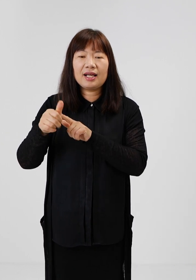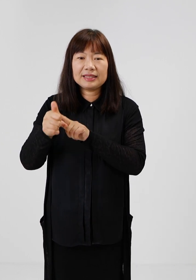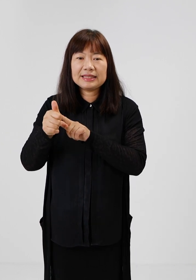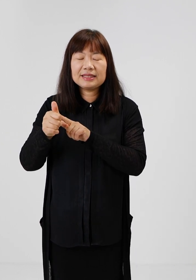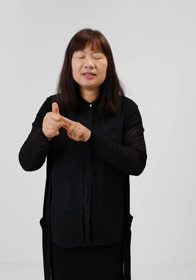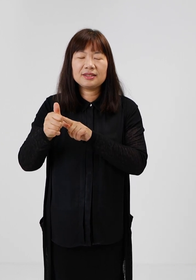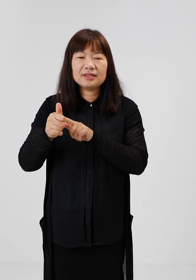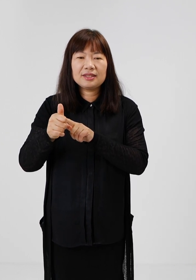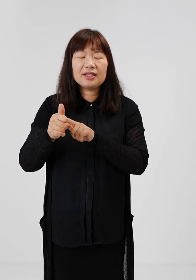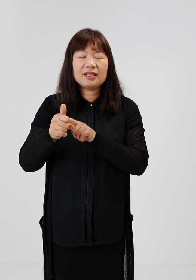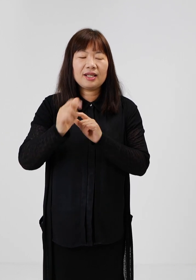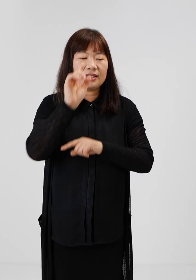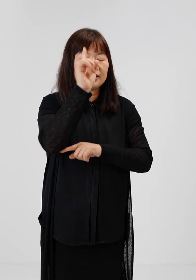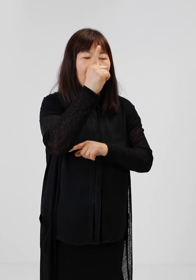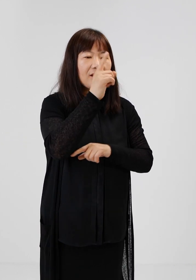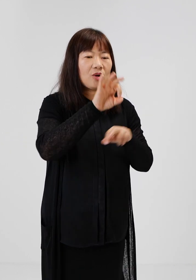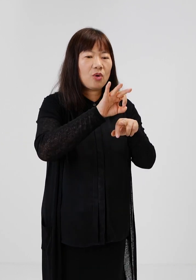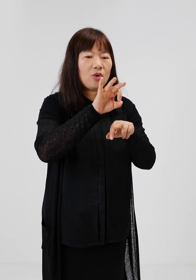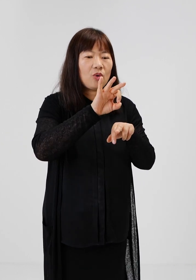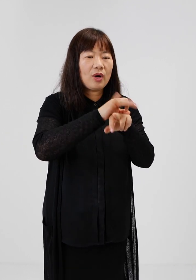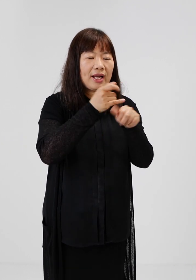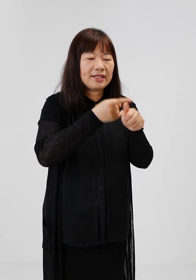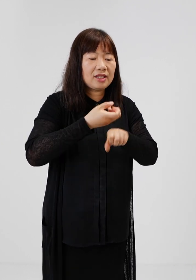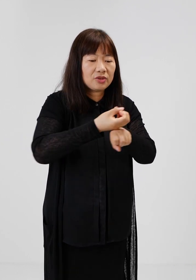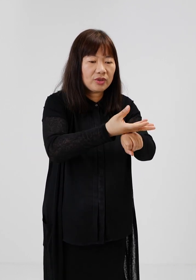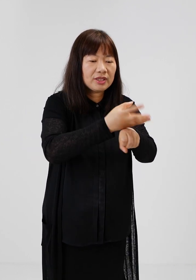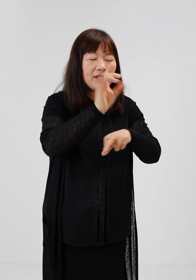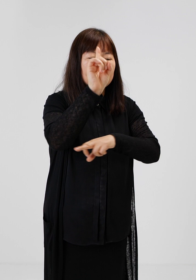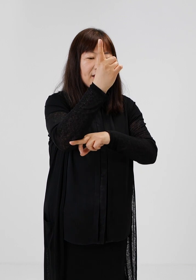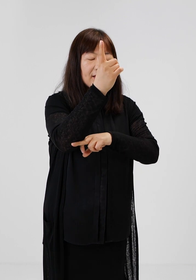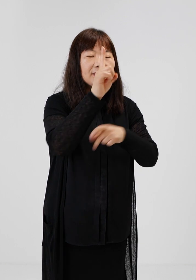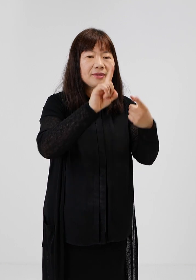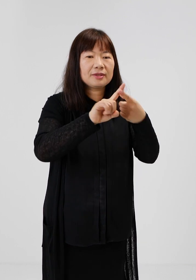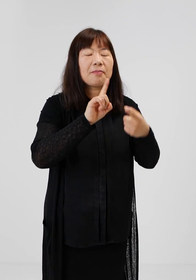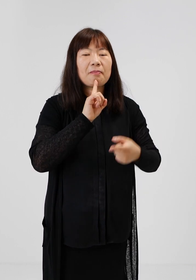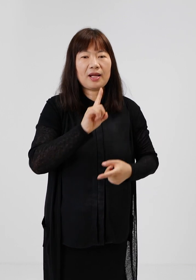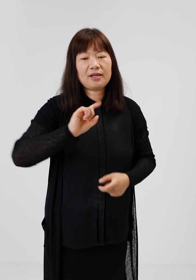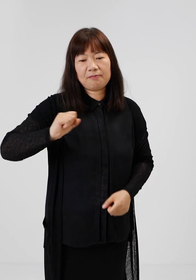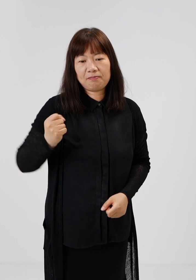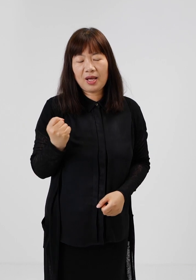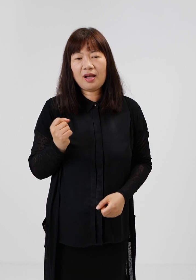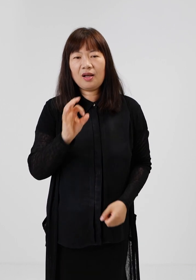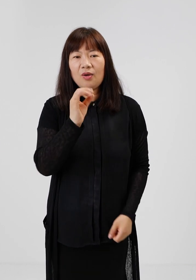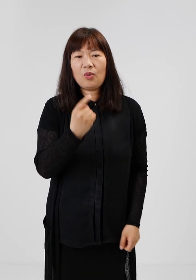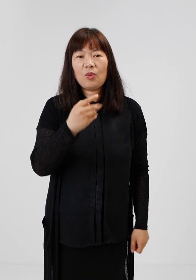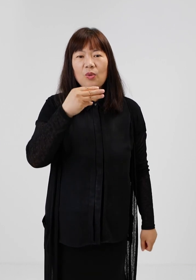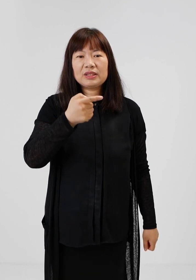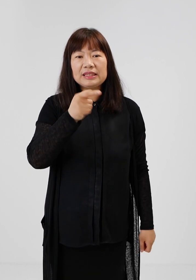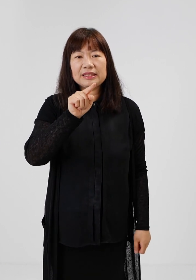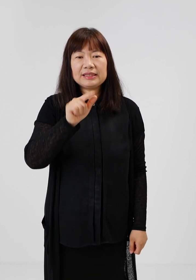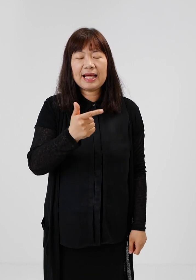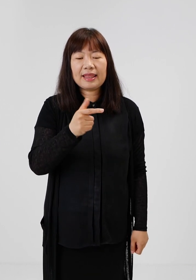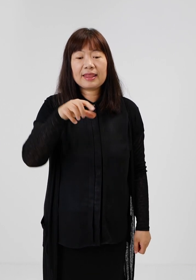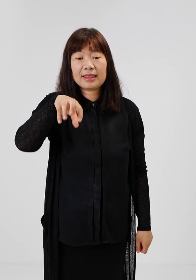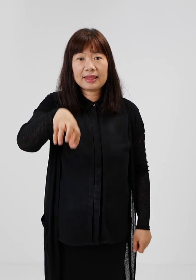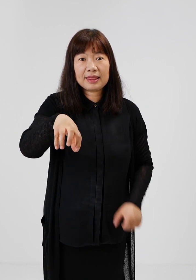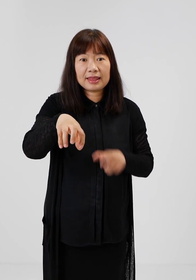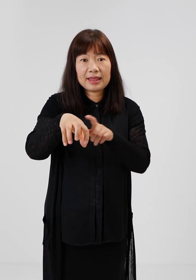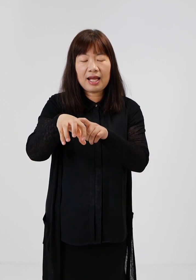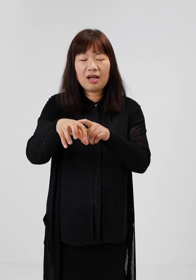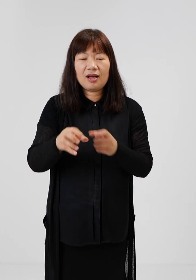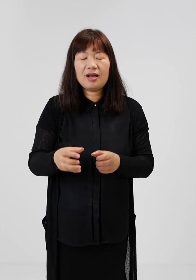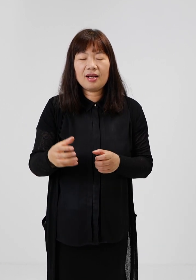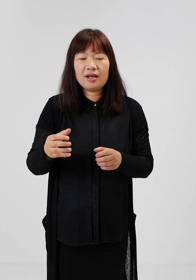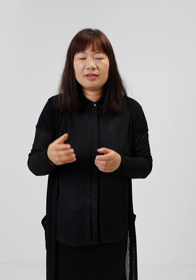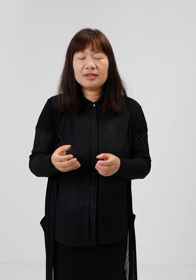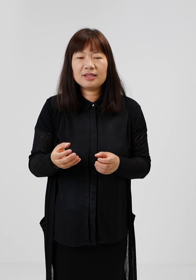말씀대로 다윗이 올라가니라. 다윗이 그 말을 듣고 오르난의 타작마당에 제단을 쌓기